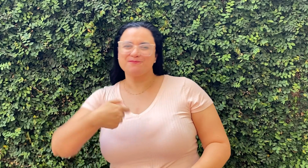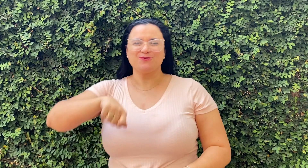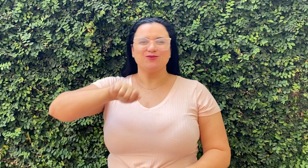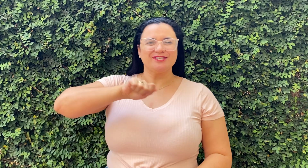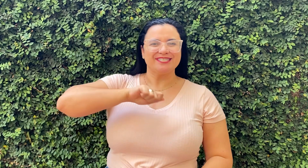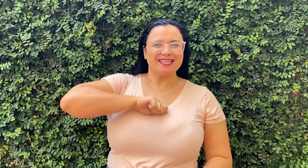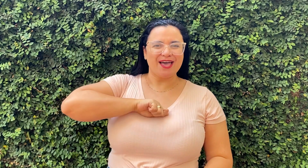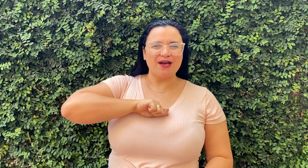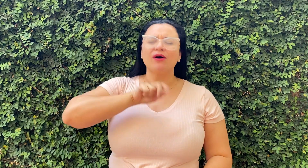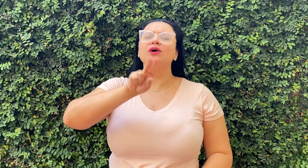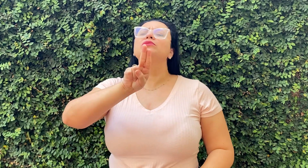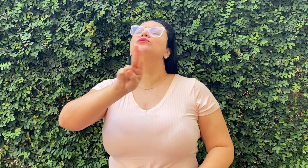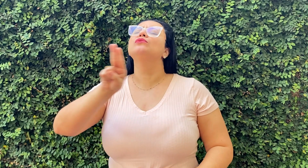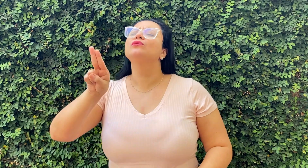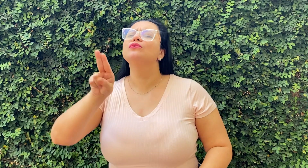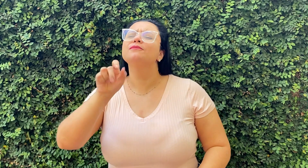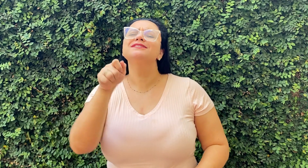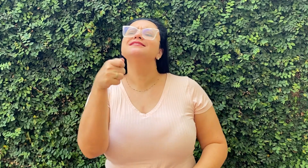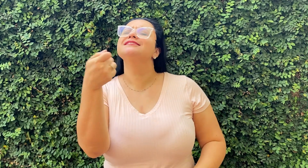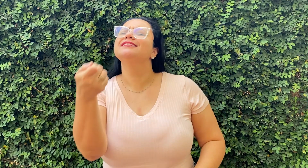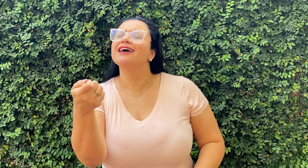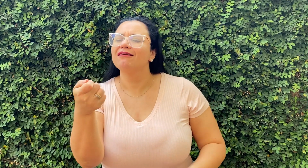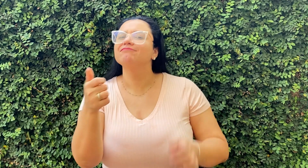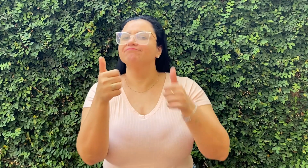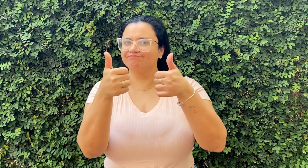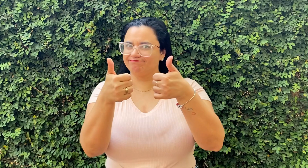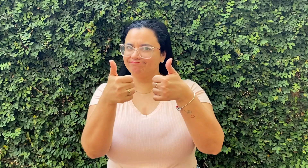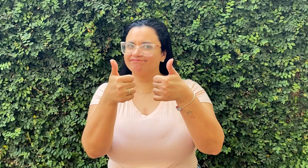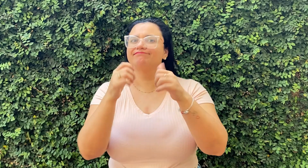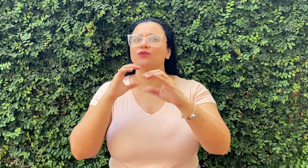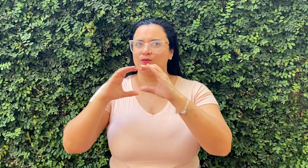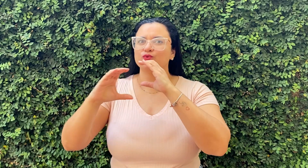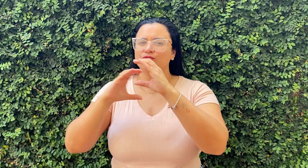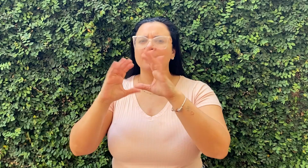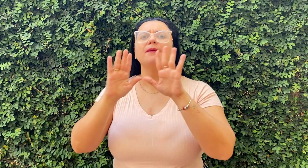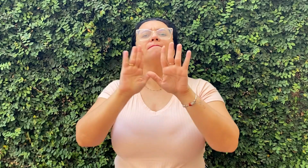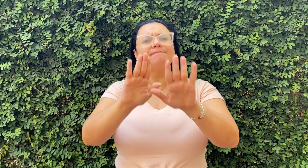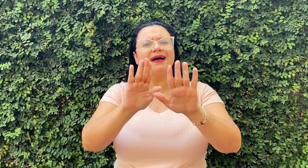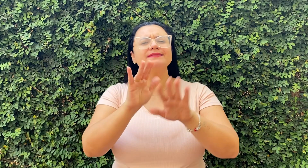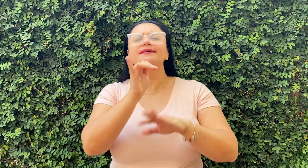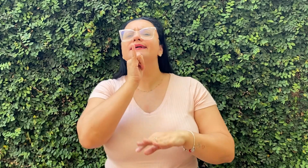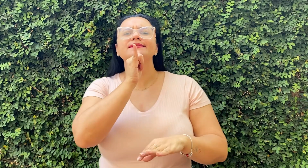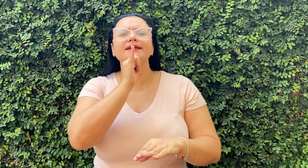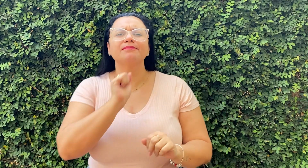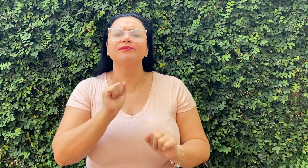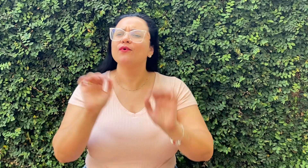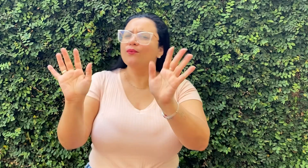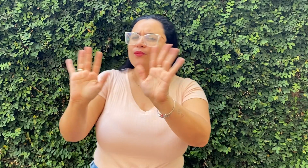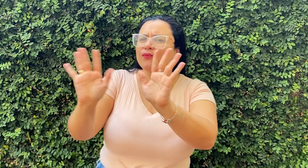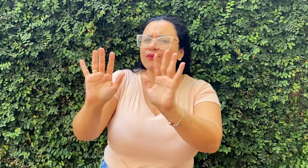sinal, seu nome, seu sinal, ok. Tá comunicando. Mas se você quer falar